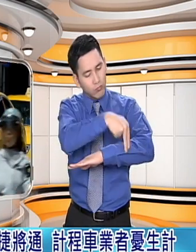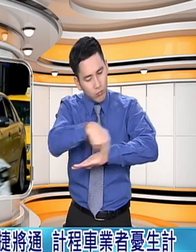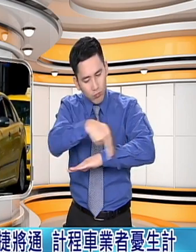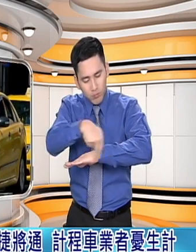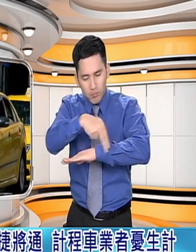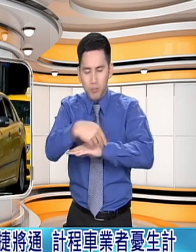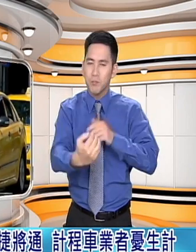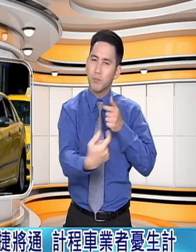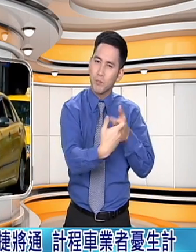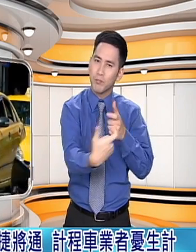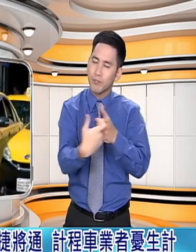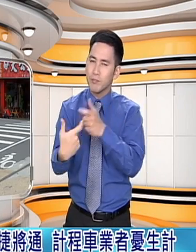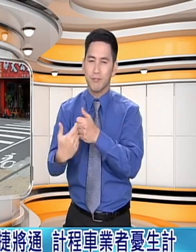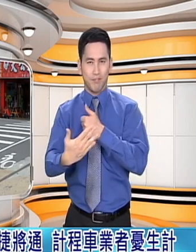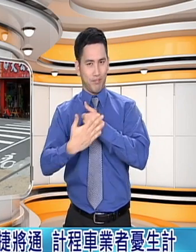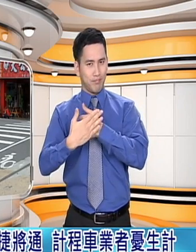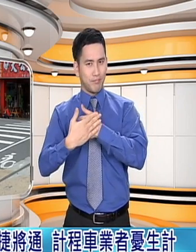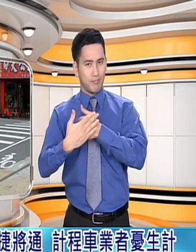出完整的配套。